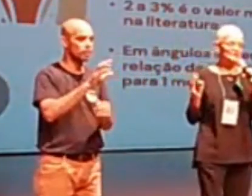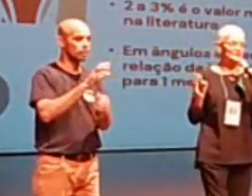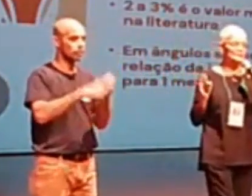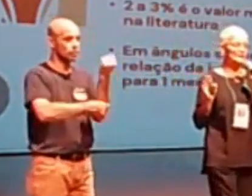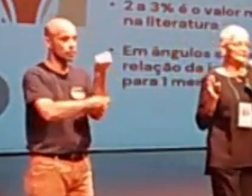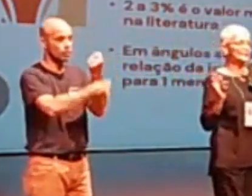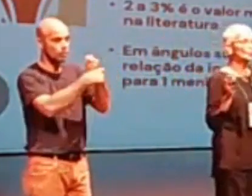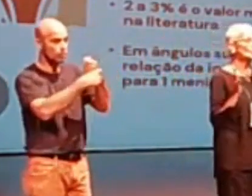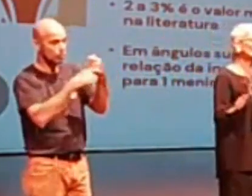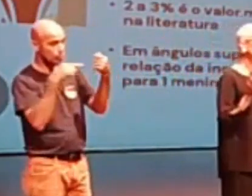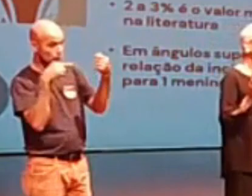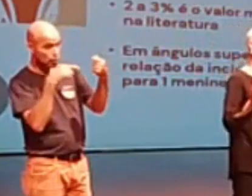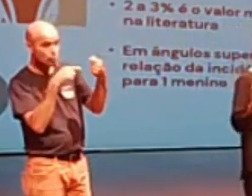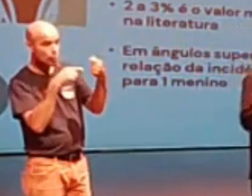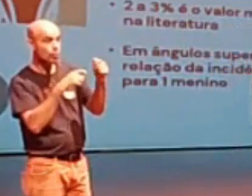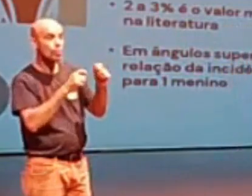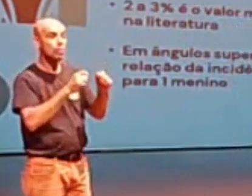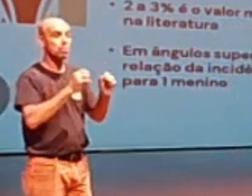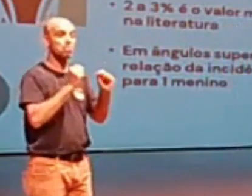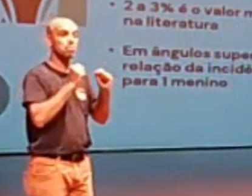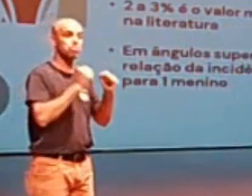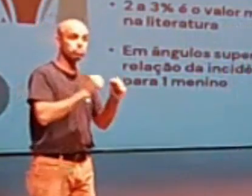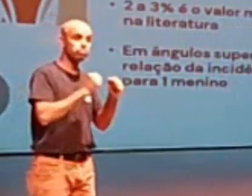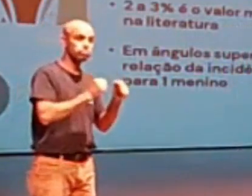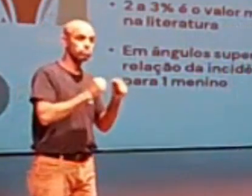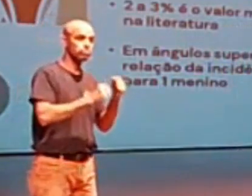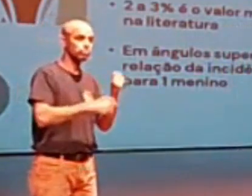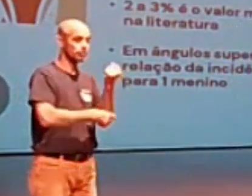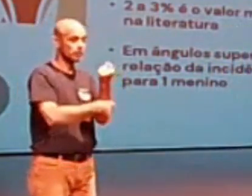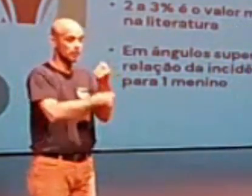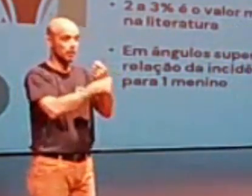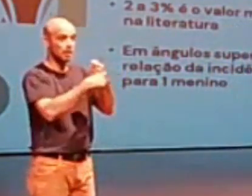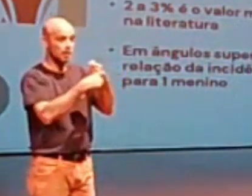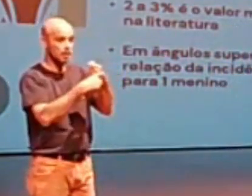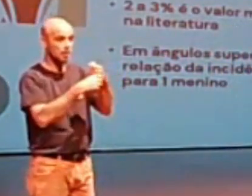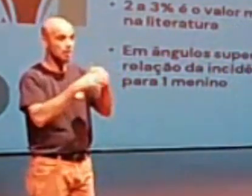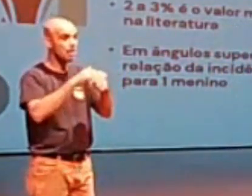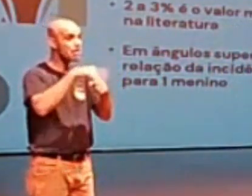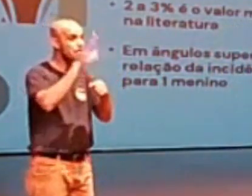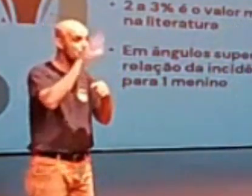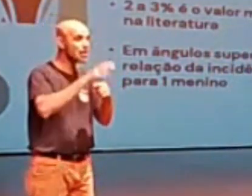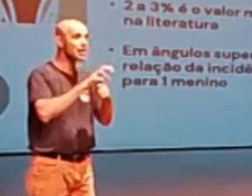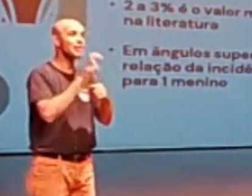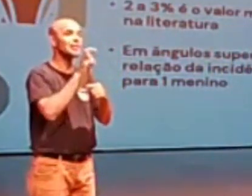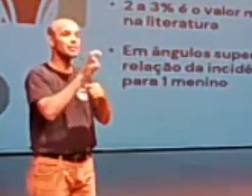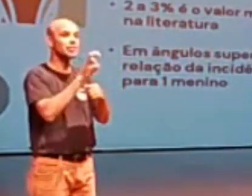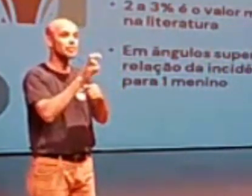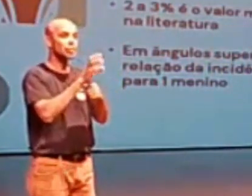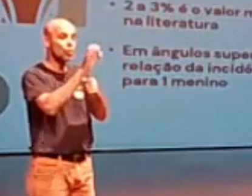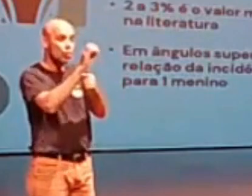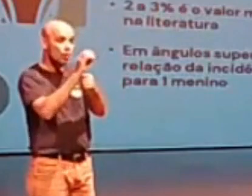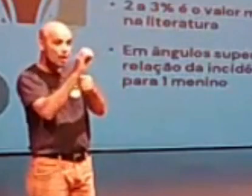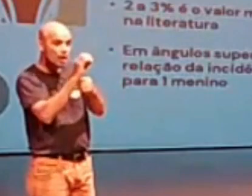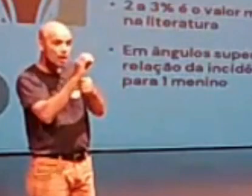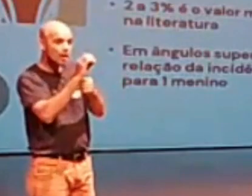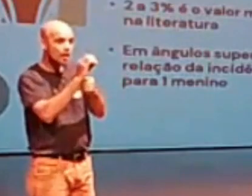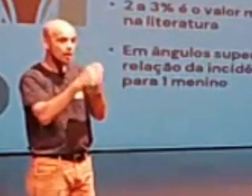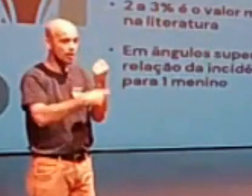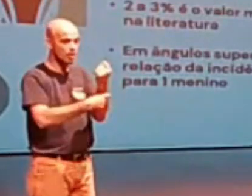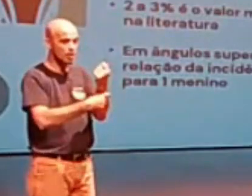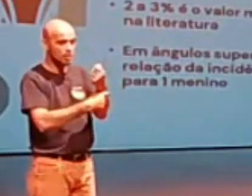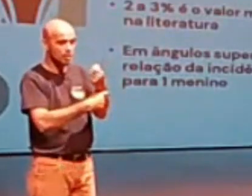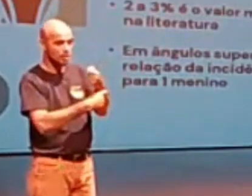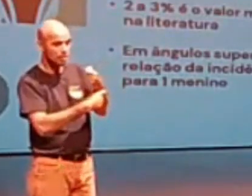qualquer condição dessa, ou ele tem 10 graus COB ou mais de 5 graus naquela flexão